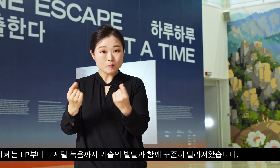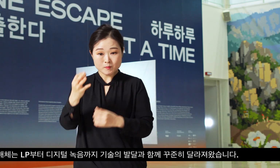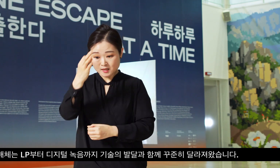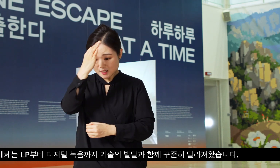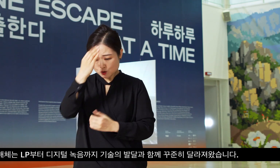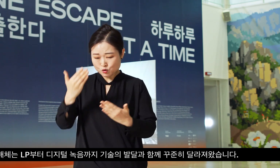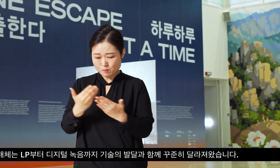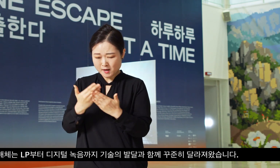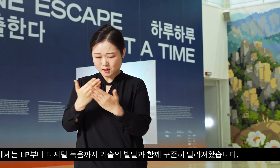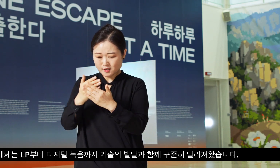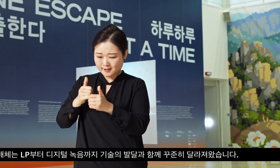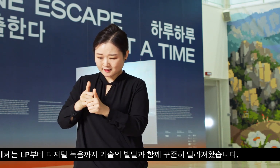왔습니다.